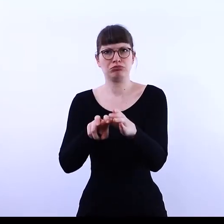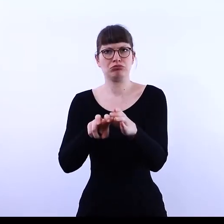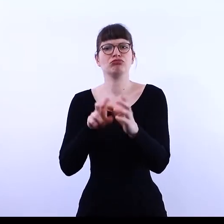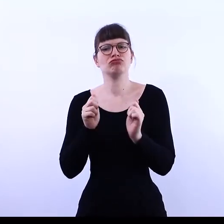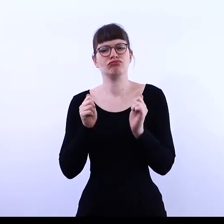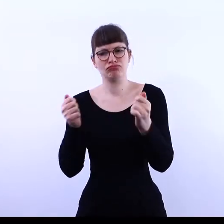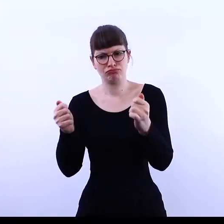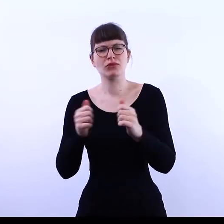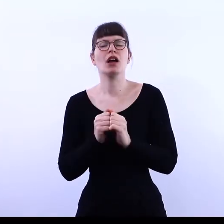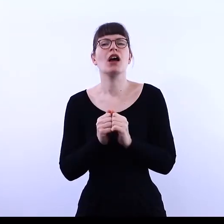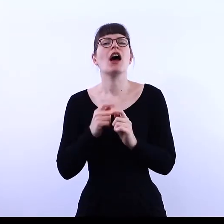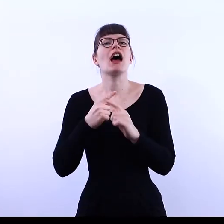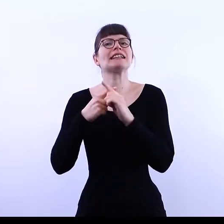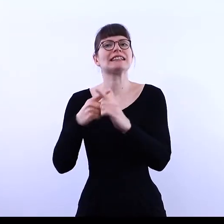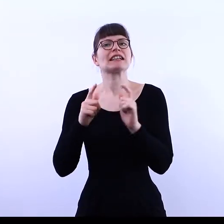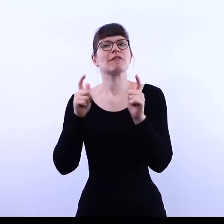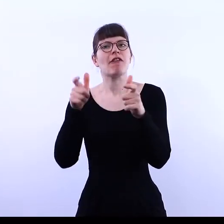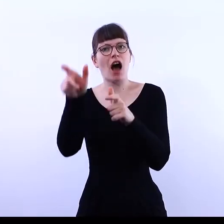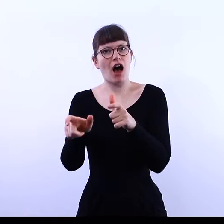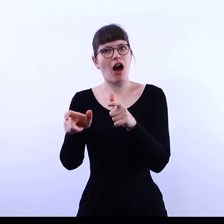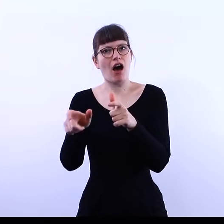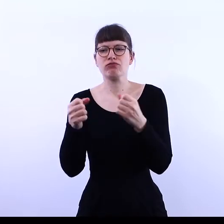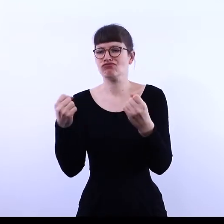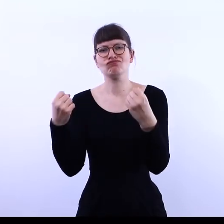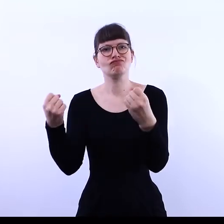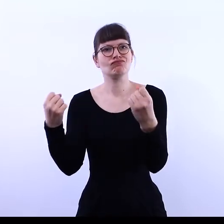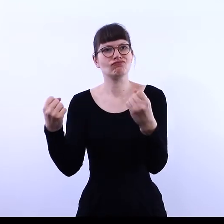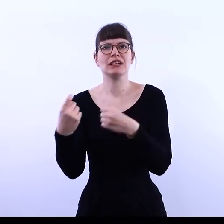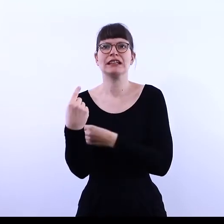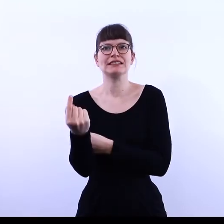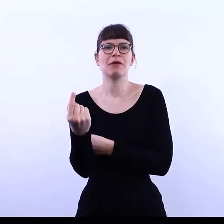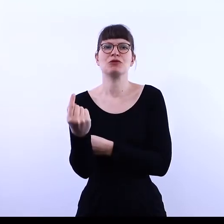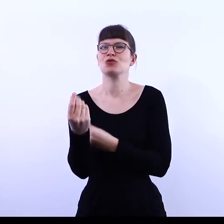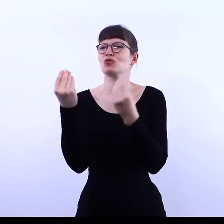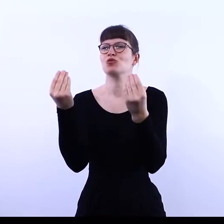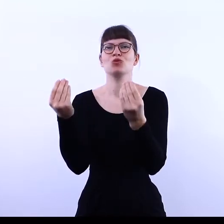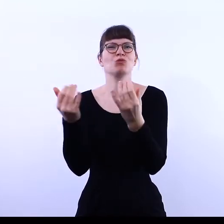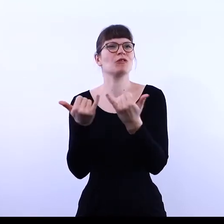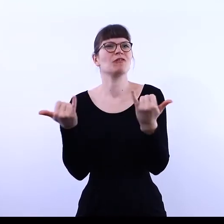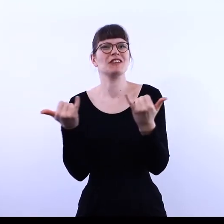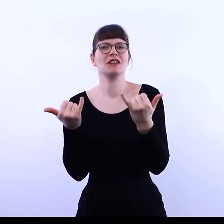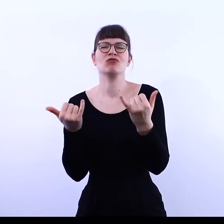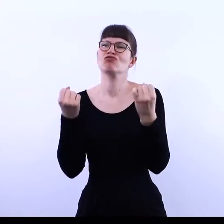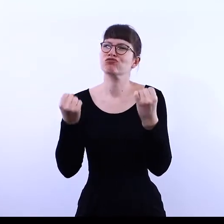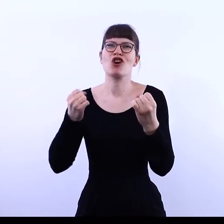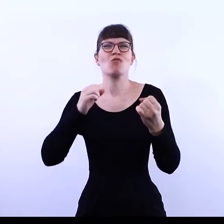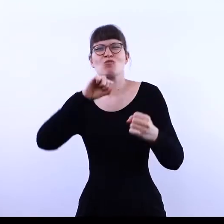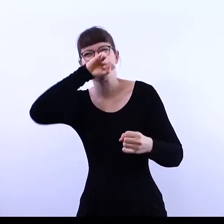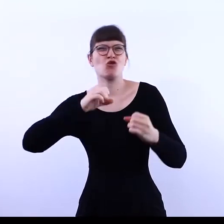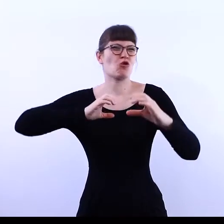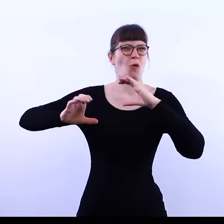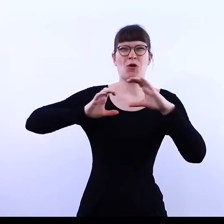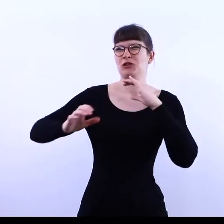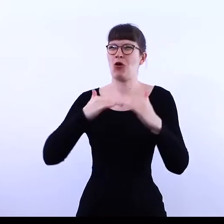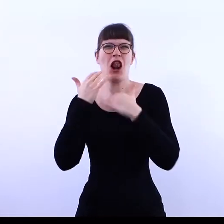Und der Taxifahrer, der mich da nach Hause chauffiert hat, der war so von der Sorte Kommunikationsenthusiasten, die